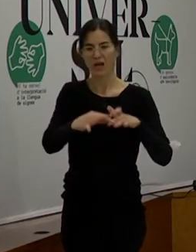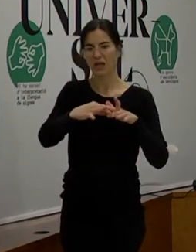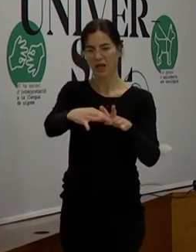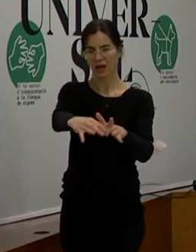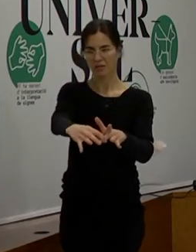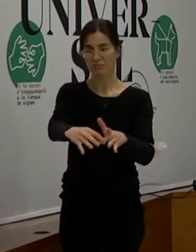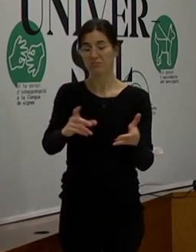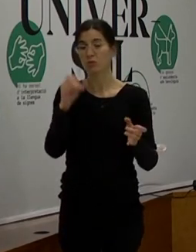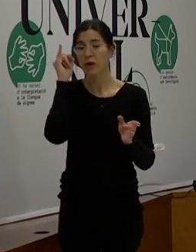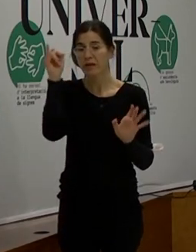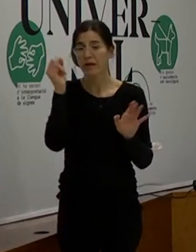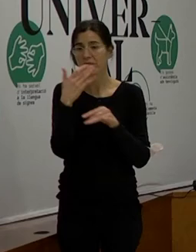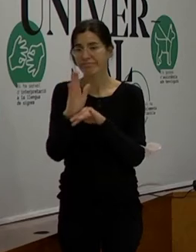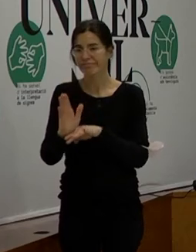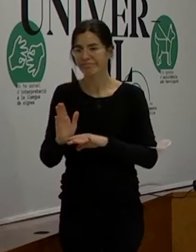És una idea.